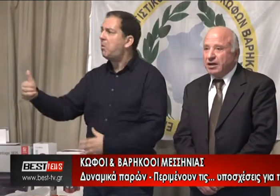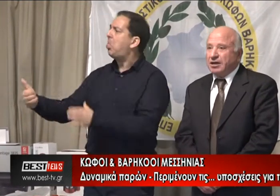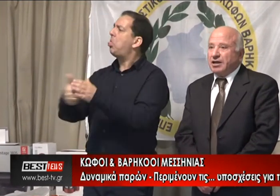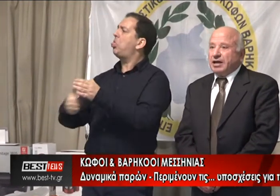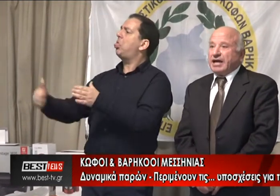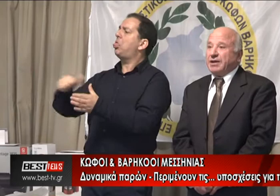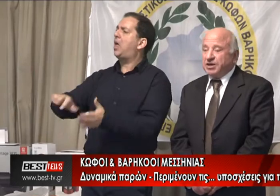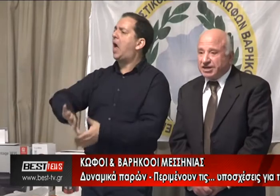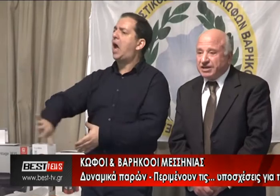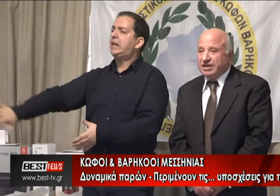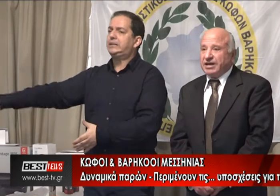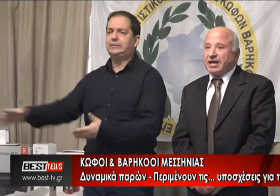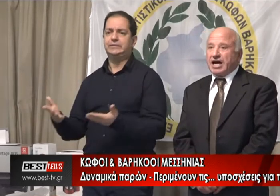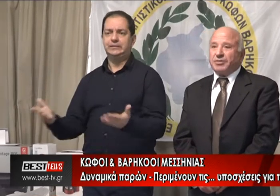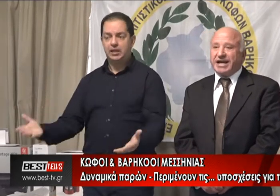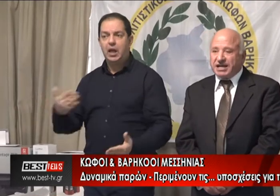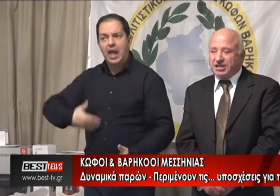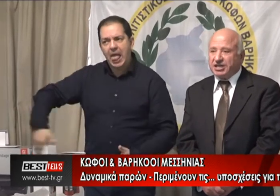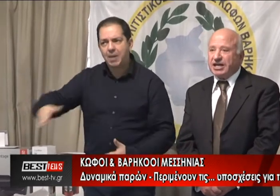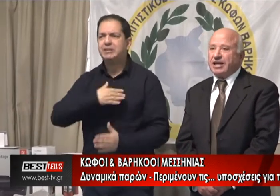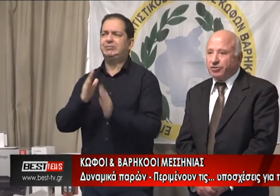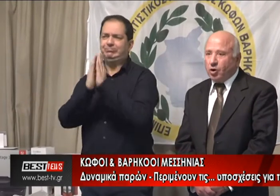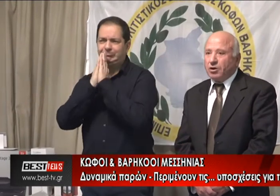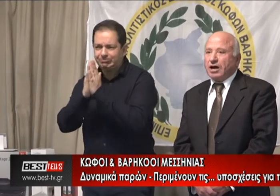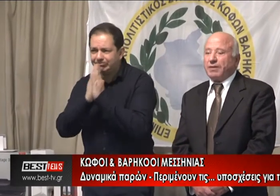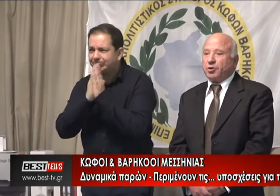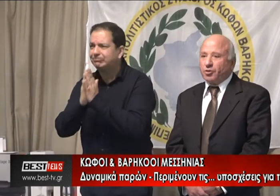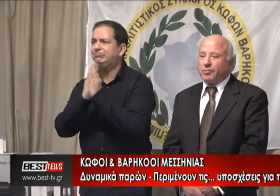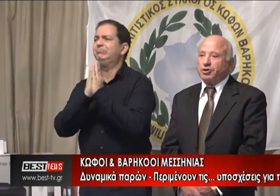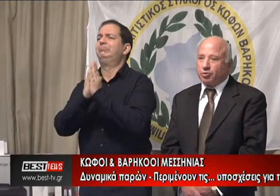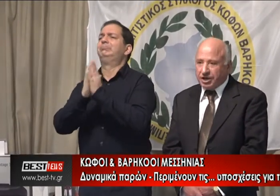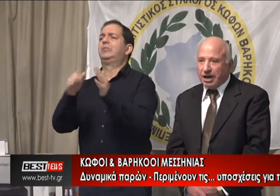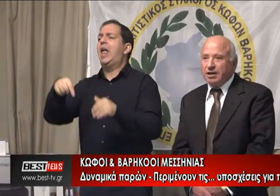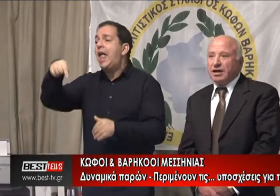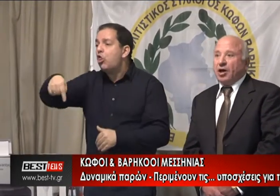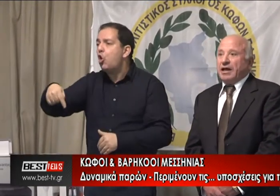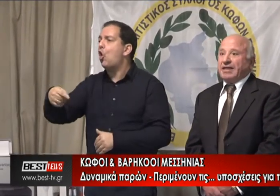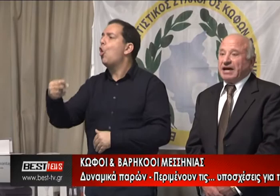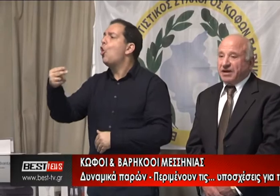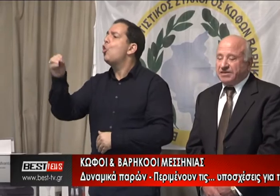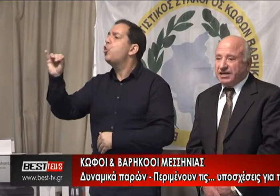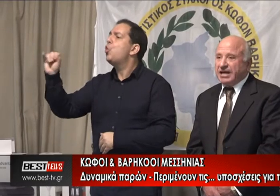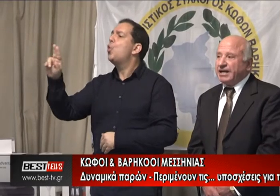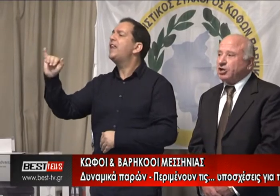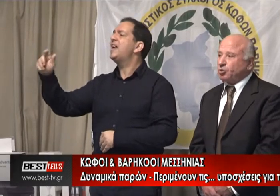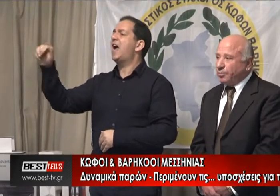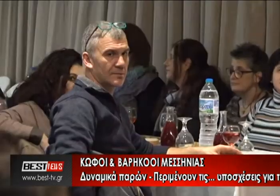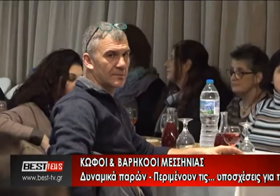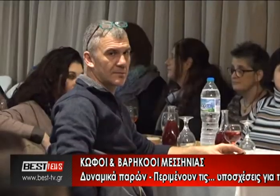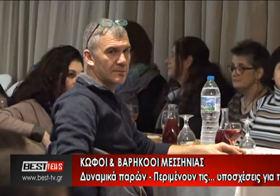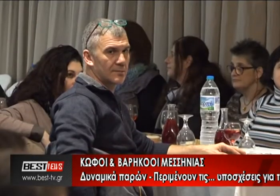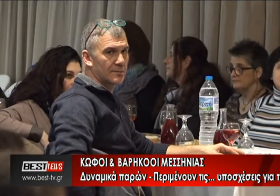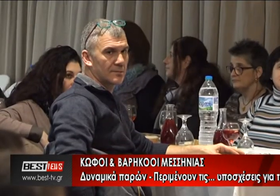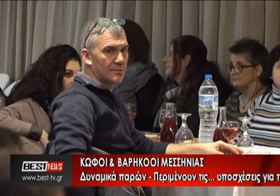απομονωμένα. Εμείς κάνουμε αίτηση εδώ, από εδώ, από τη Θουρία, να βρεθεί ένας